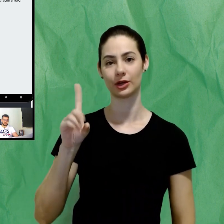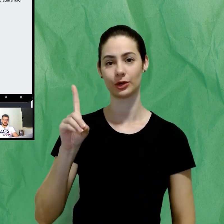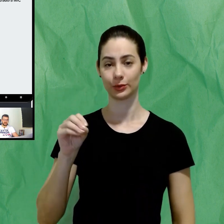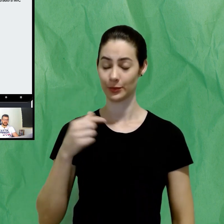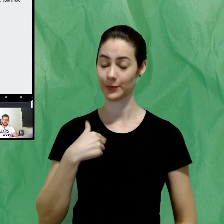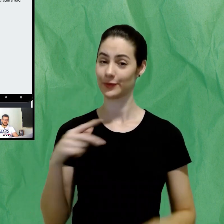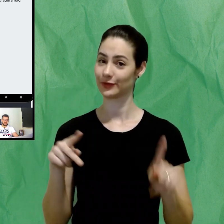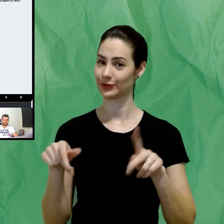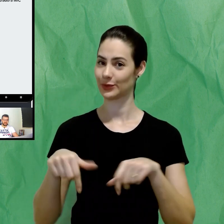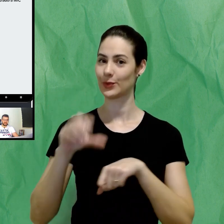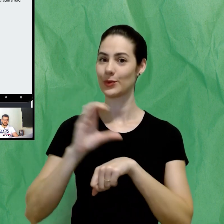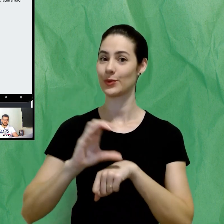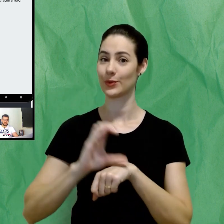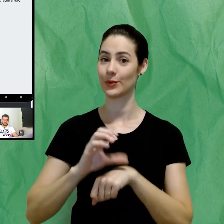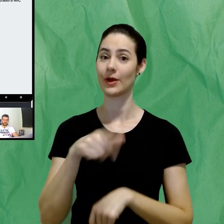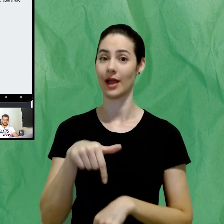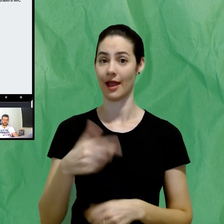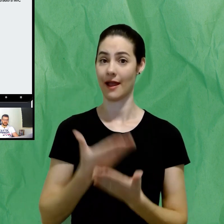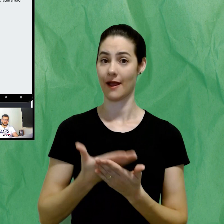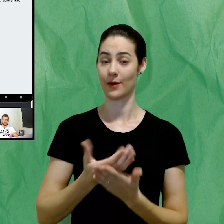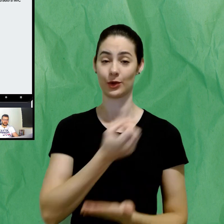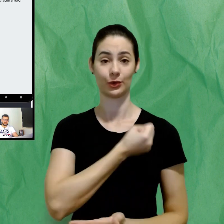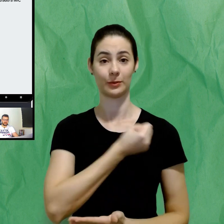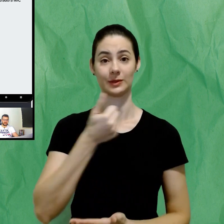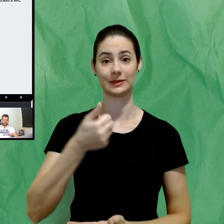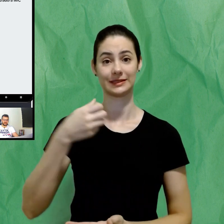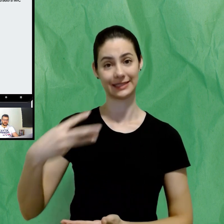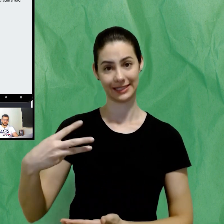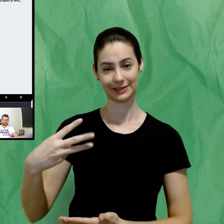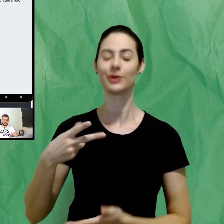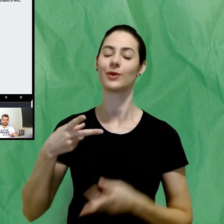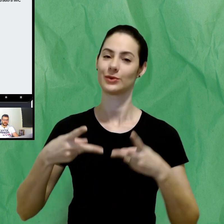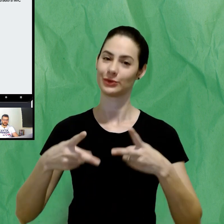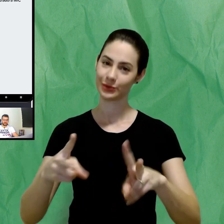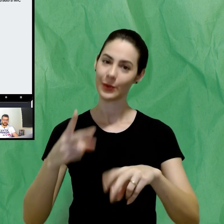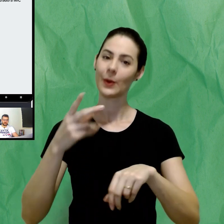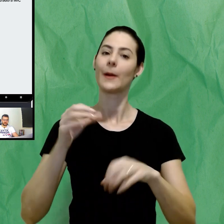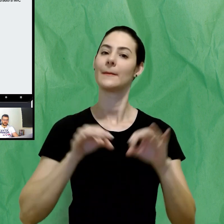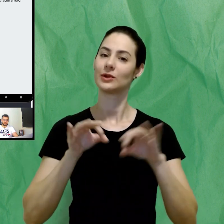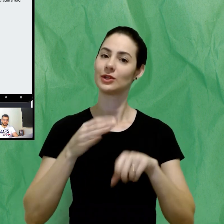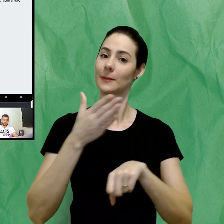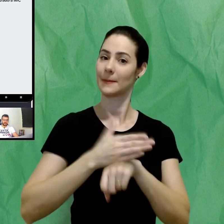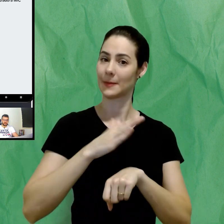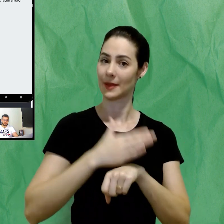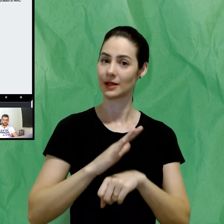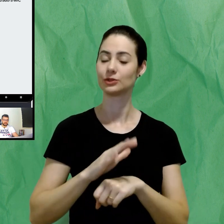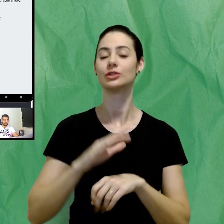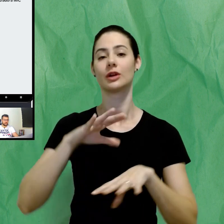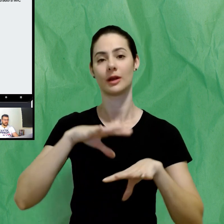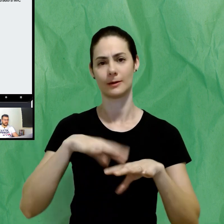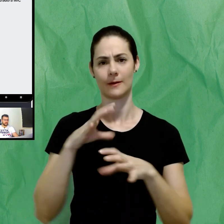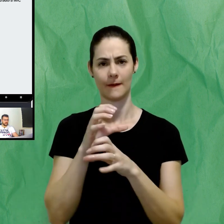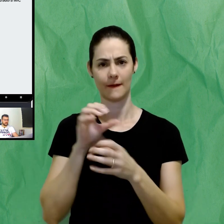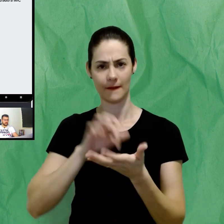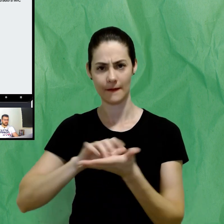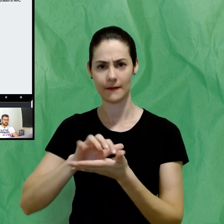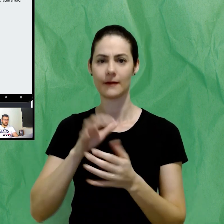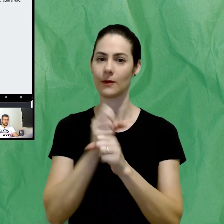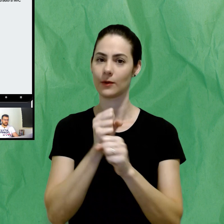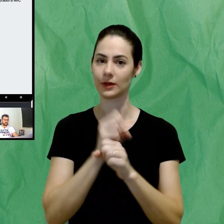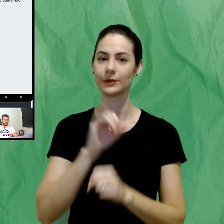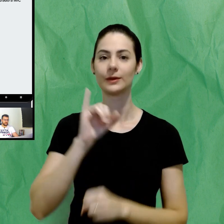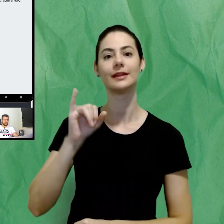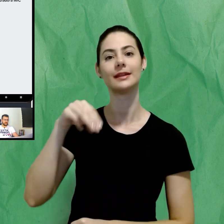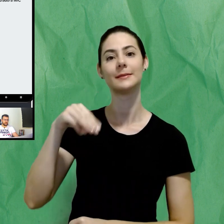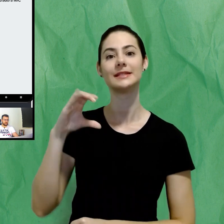curso. Essa é a nossa aula de número 13 e nós vamos dar continuidade ao nosso projeto prático Calculadora IMC. Na última aula,